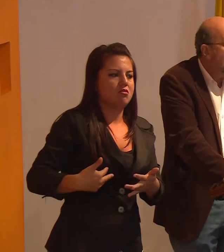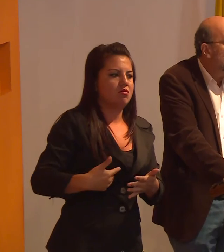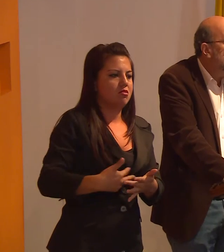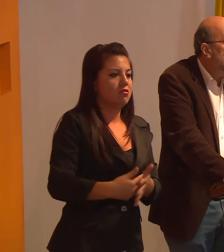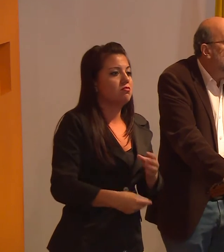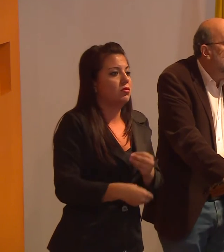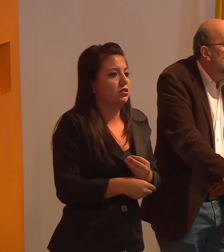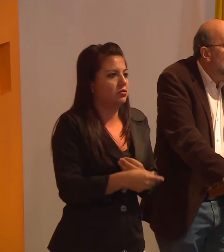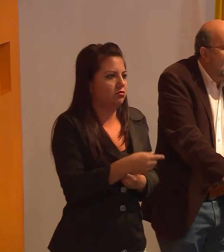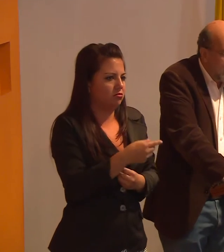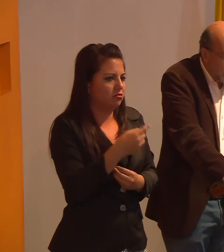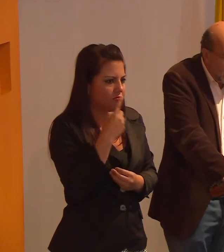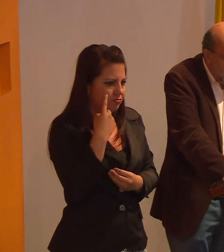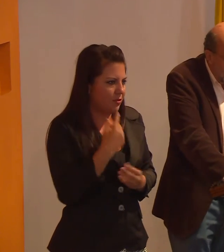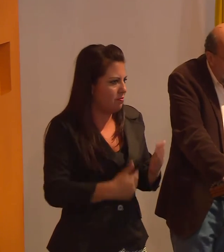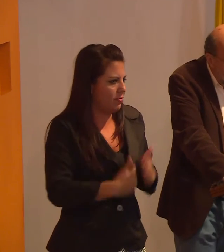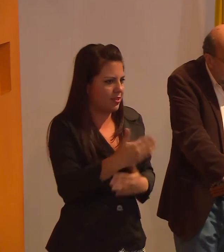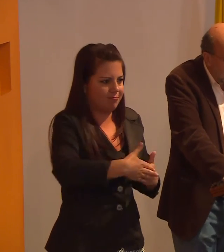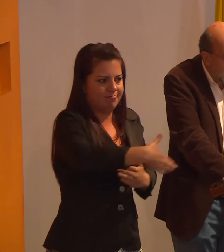participativa.